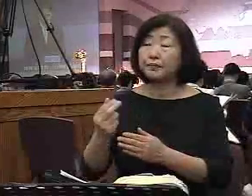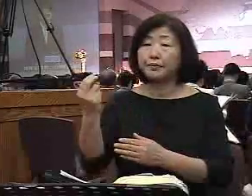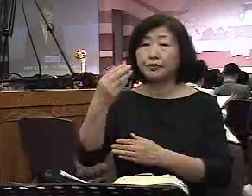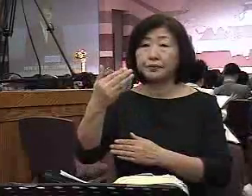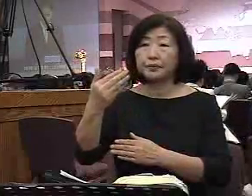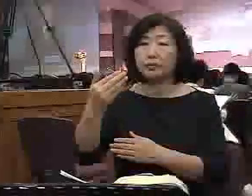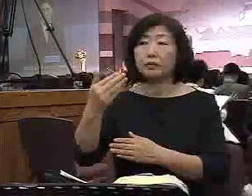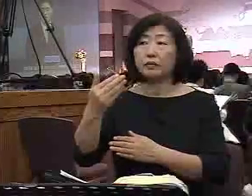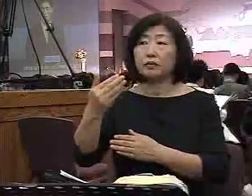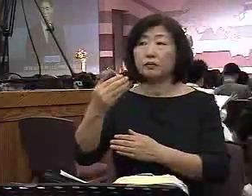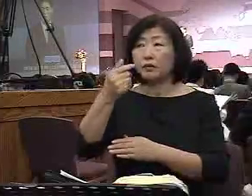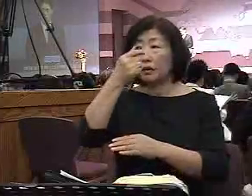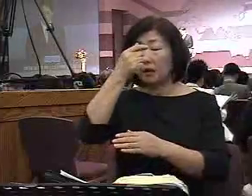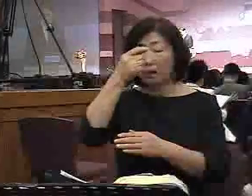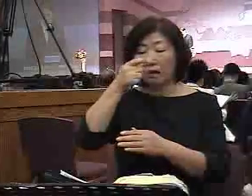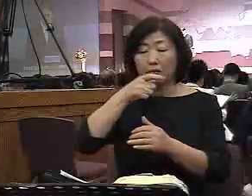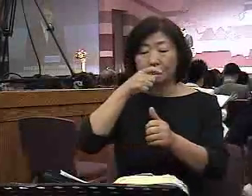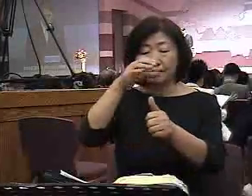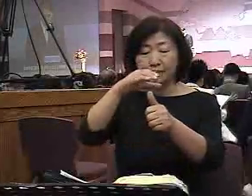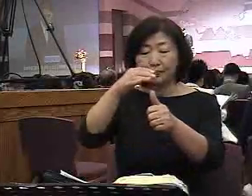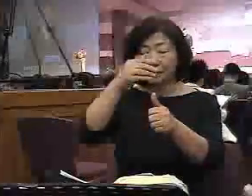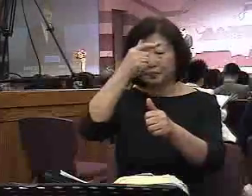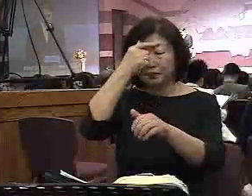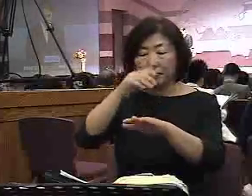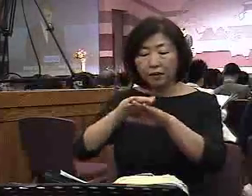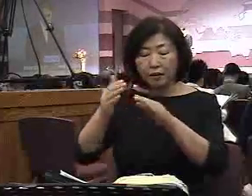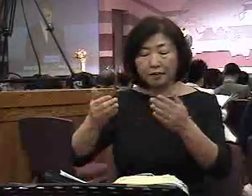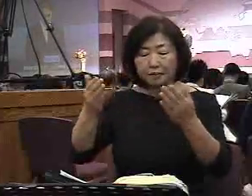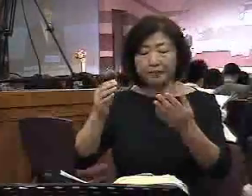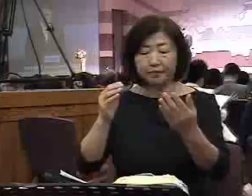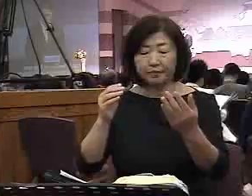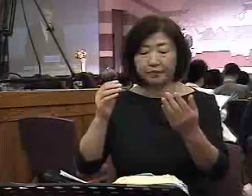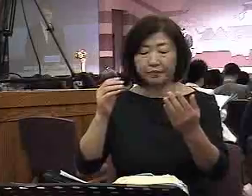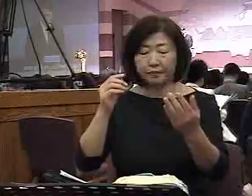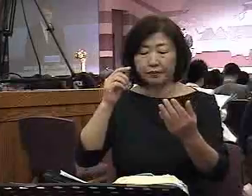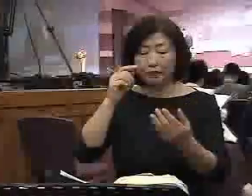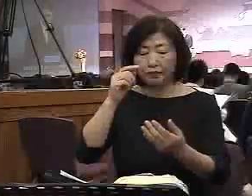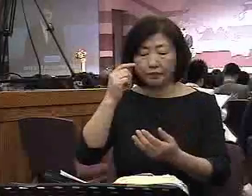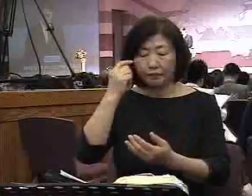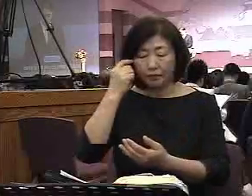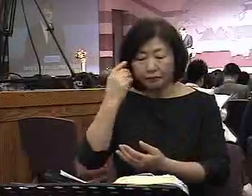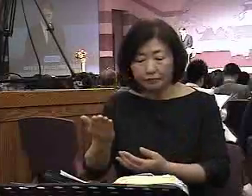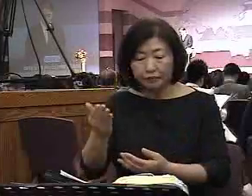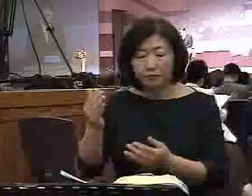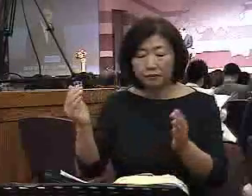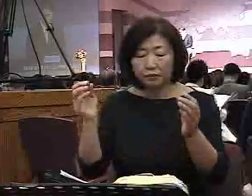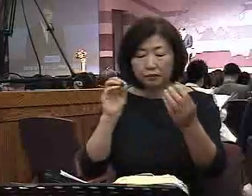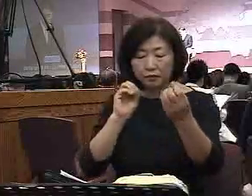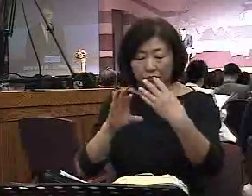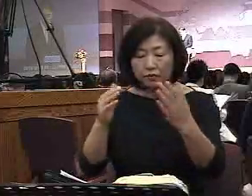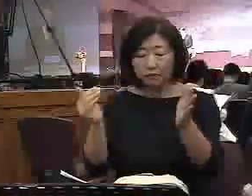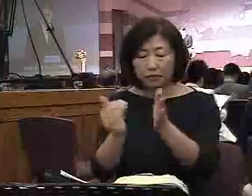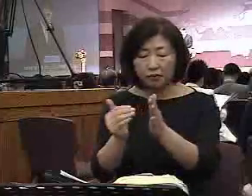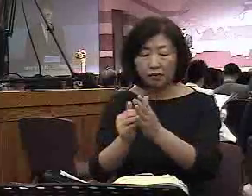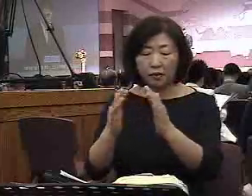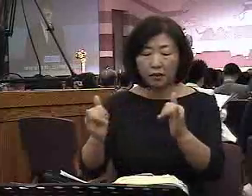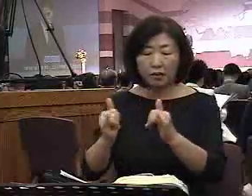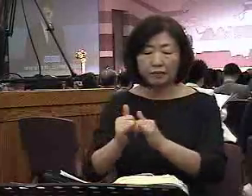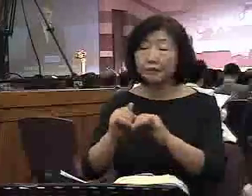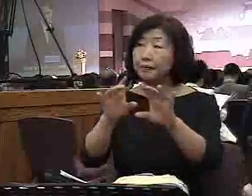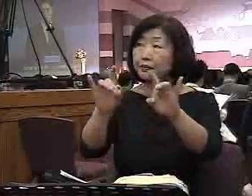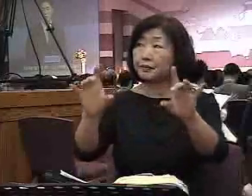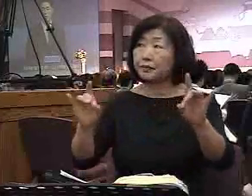전반기 세례 예배로 드립니다. 어제 세례 문답을 마치신 분들은 다음 주에